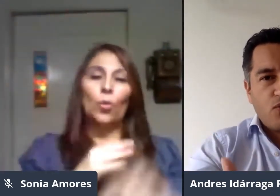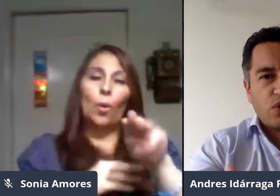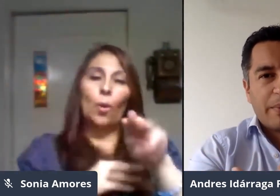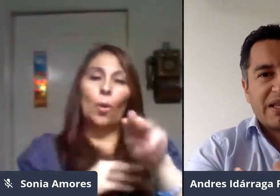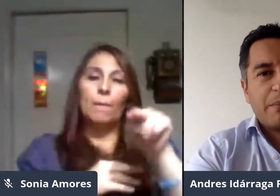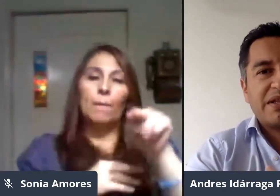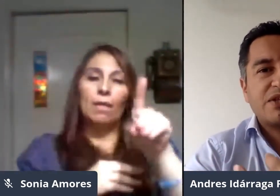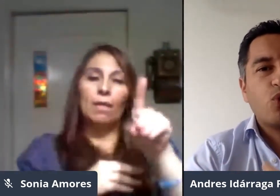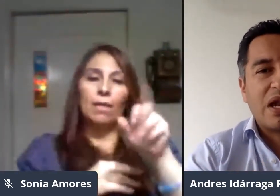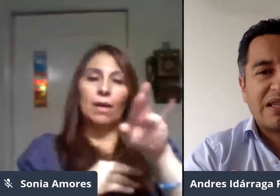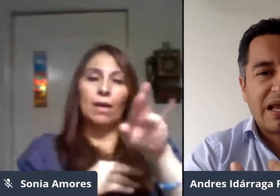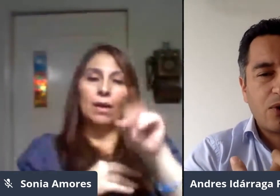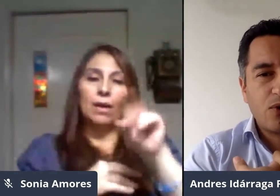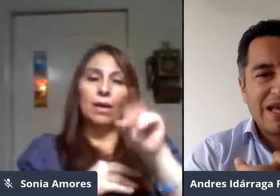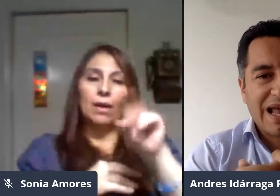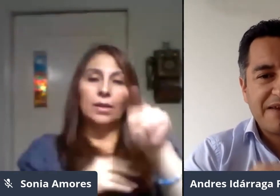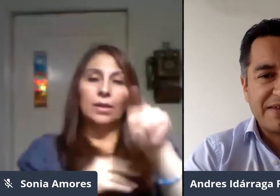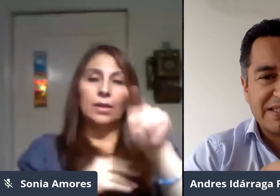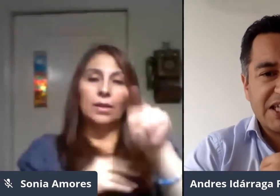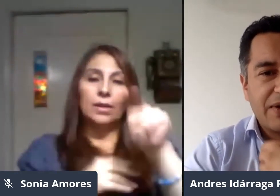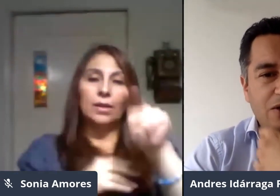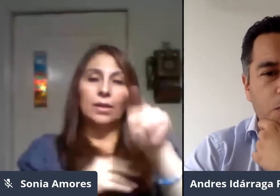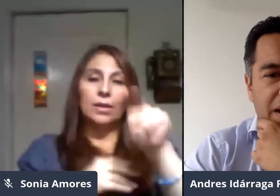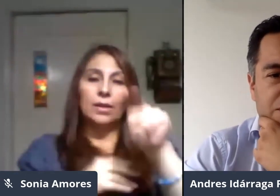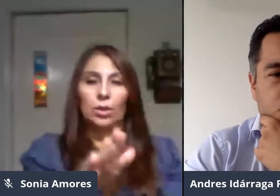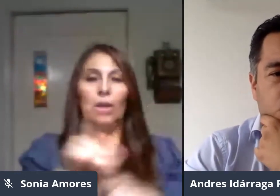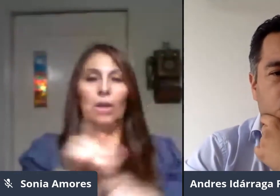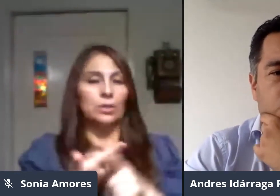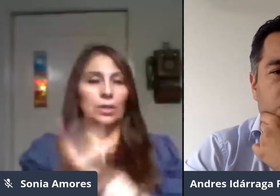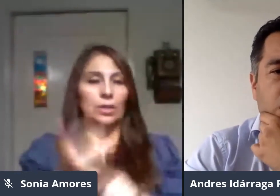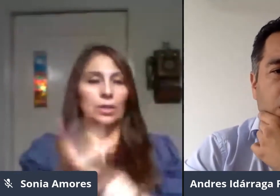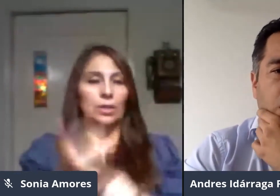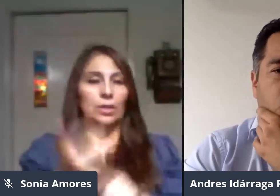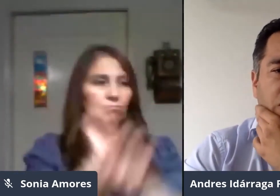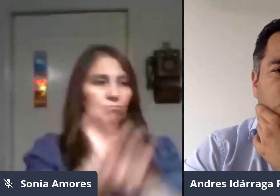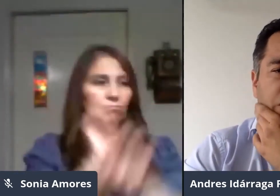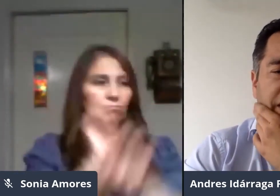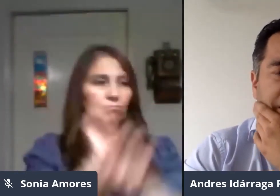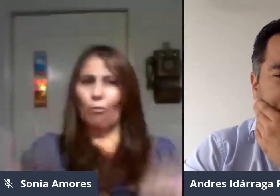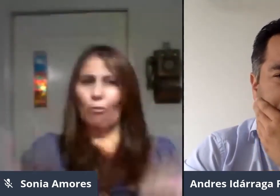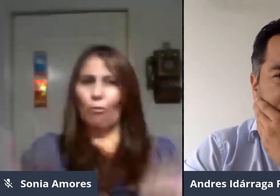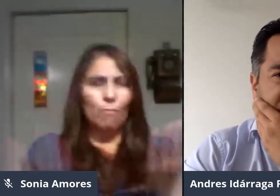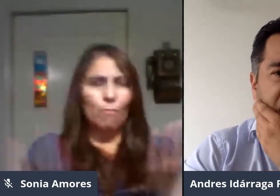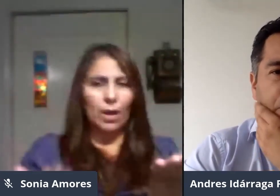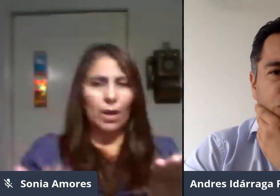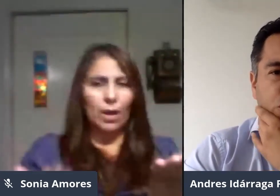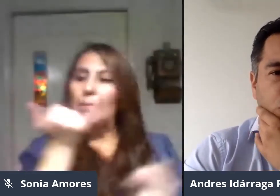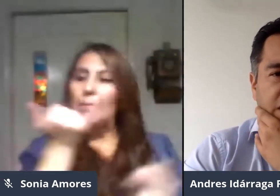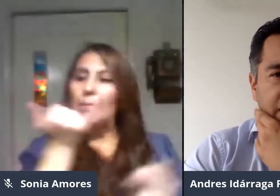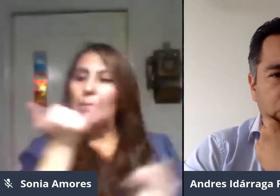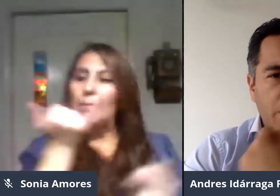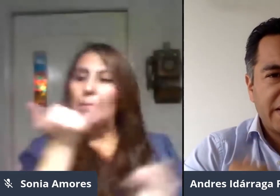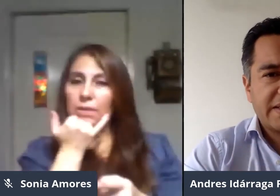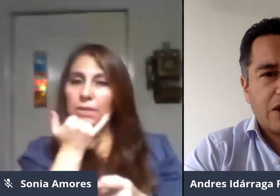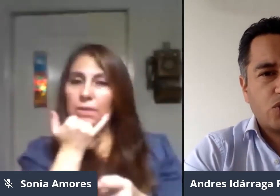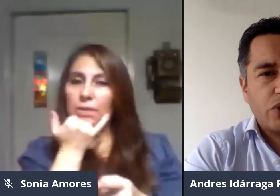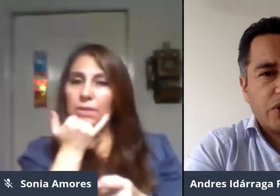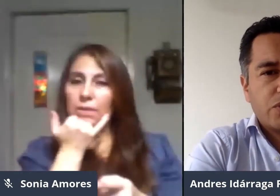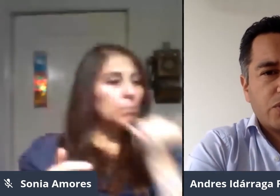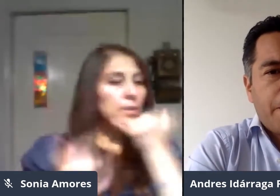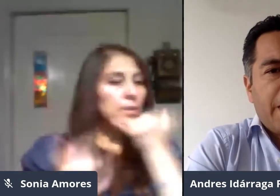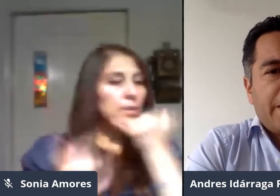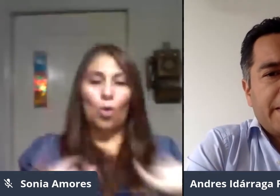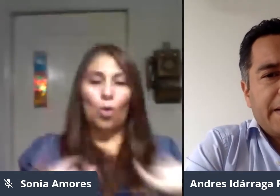algo fundamentalmente subalterno y a la defensiva en comparación con lo que sucede y la posición que tiene actualmente